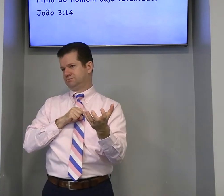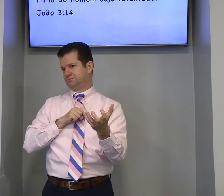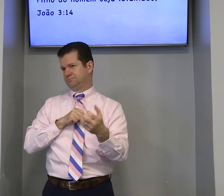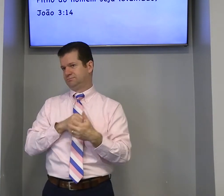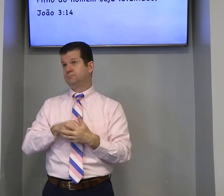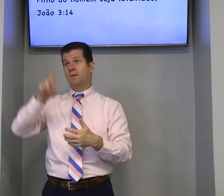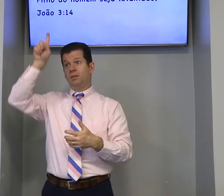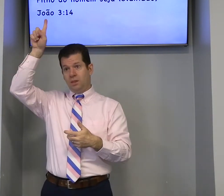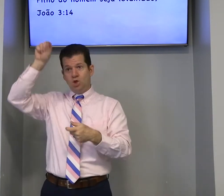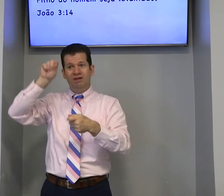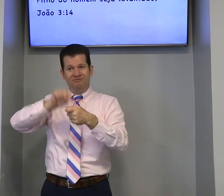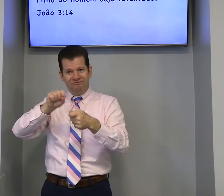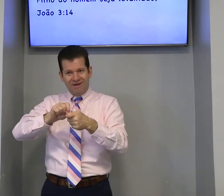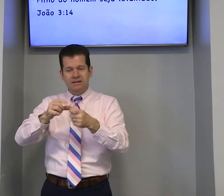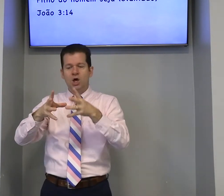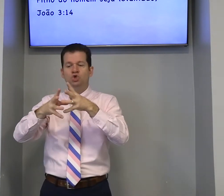queria aceitar seu castigo.